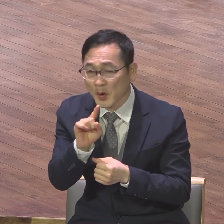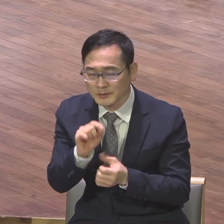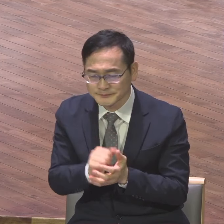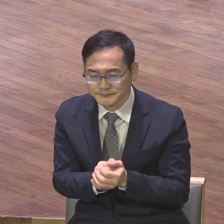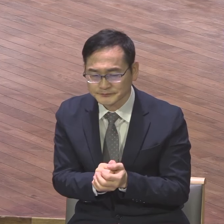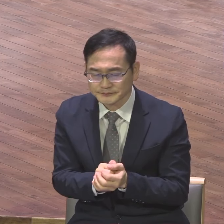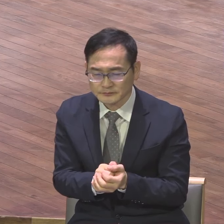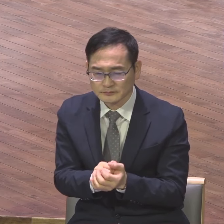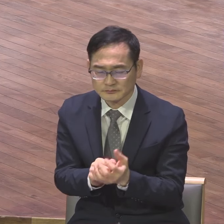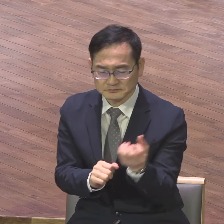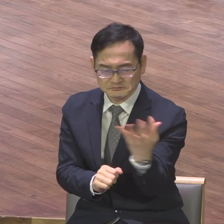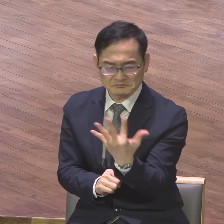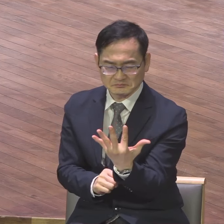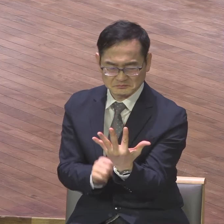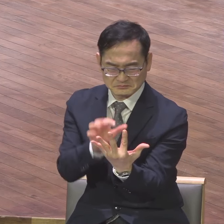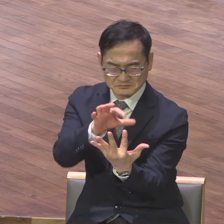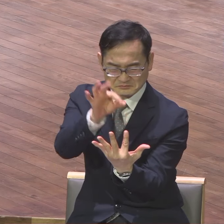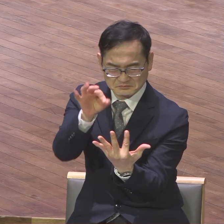선택의 상황에 처했을 때